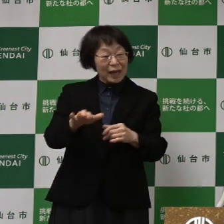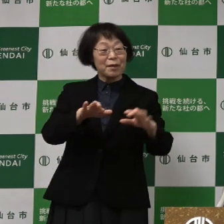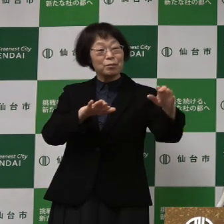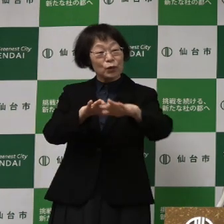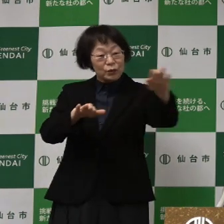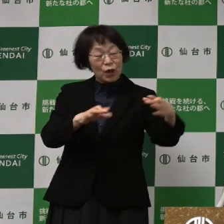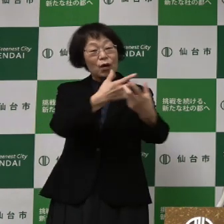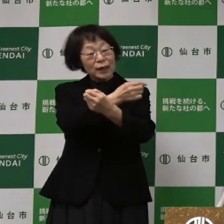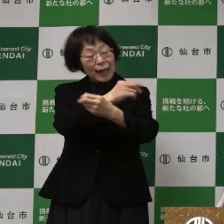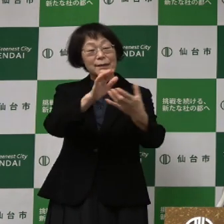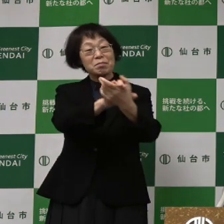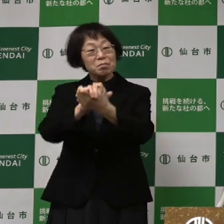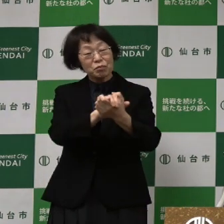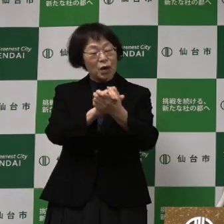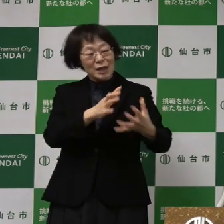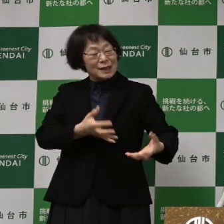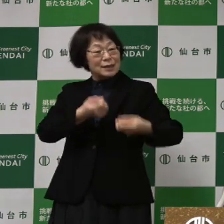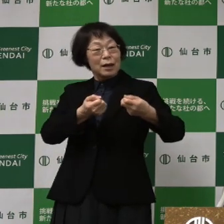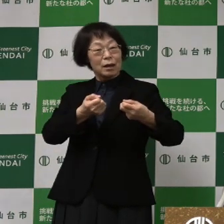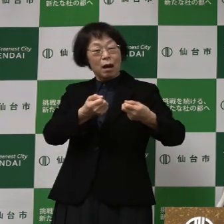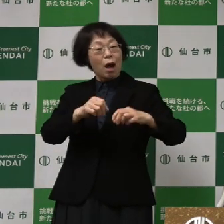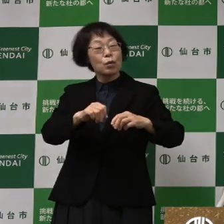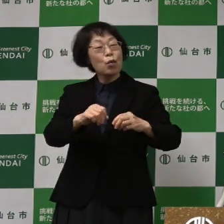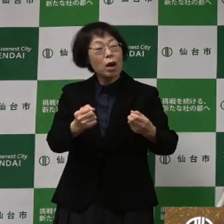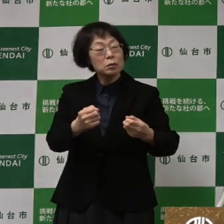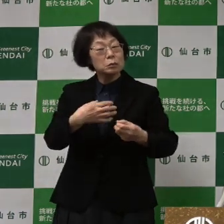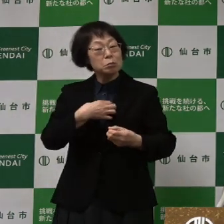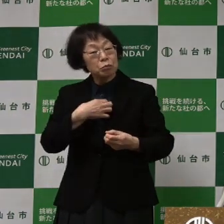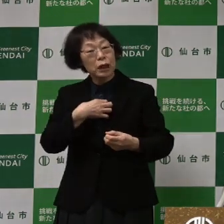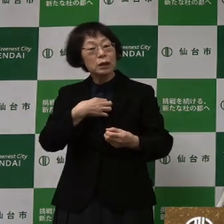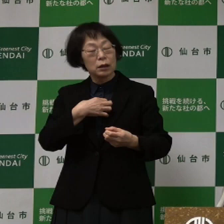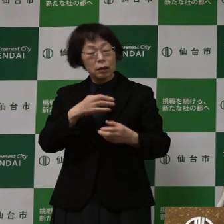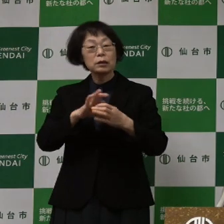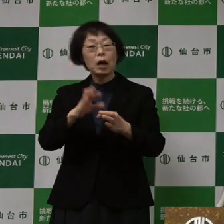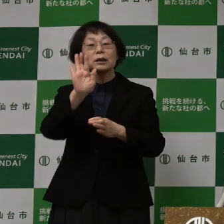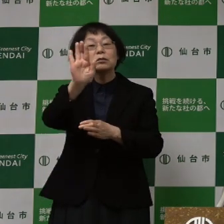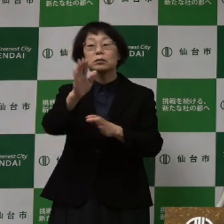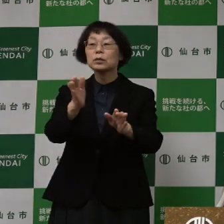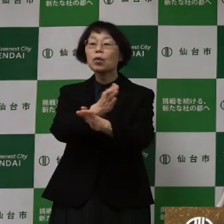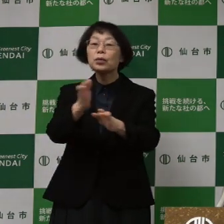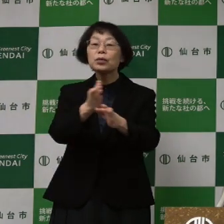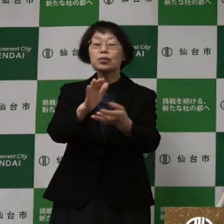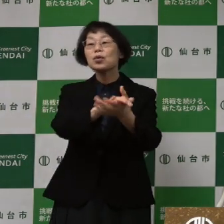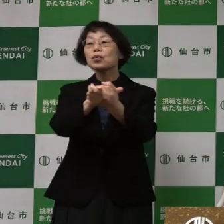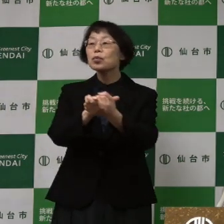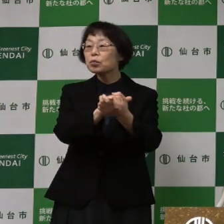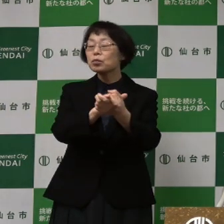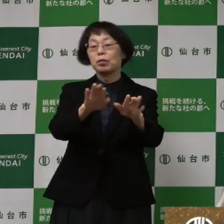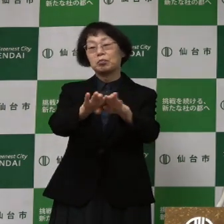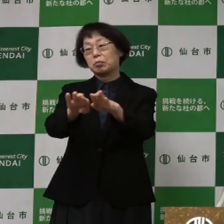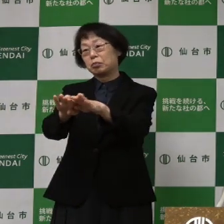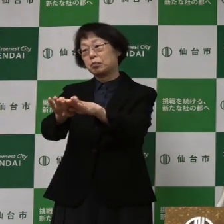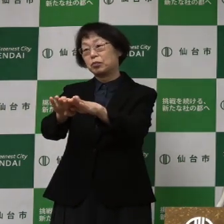ですね、信頼を揺るがしかねない事態というふうに捉えまして、当面の間は交流を見合わせたい旨をミ